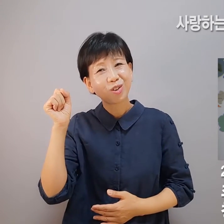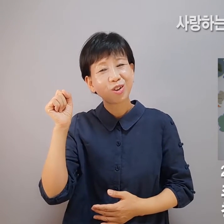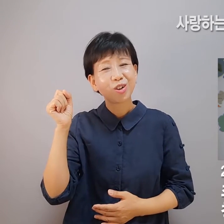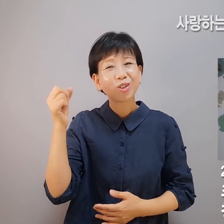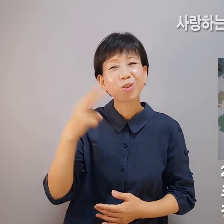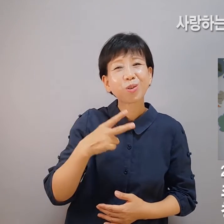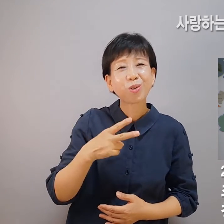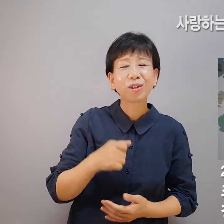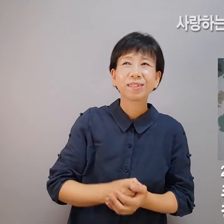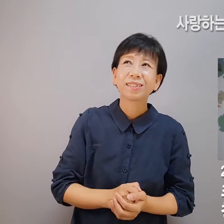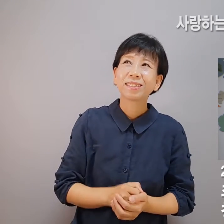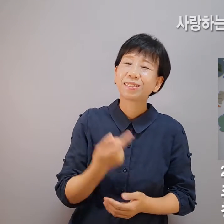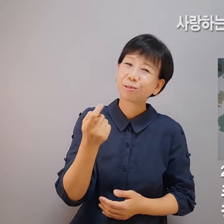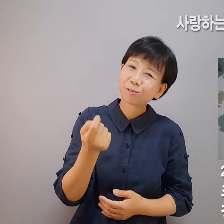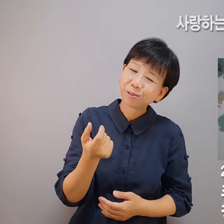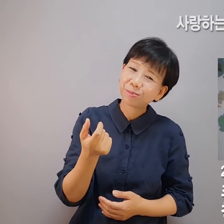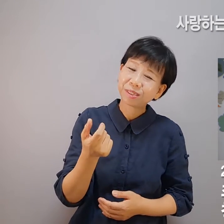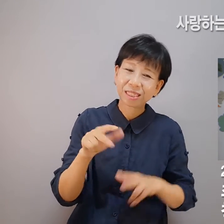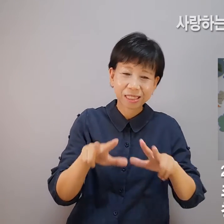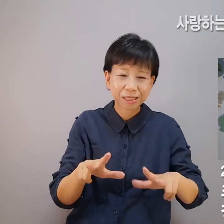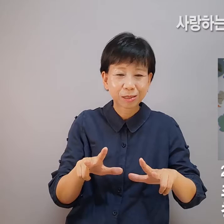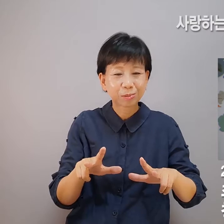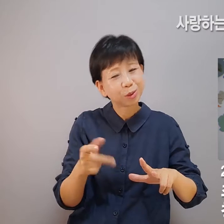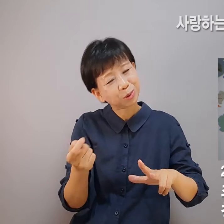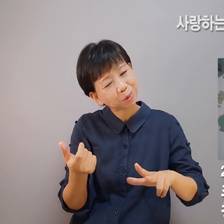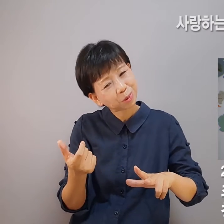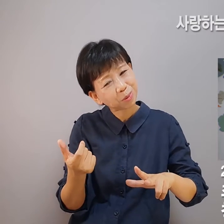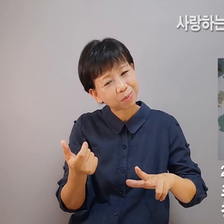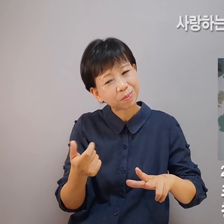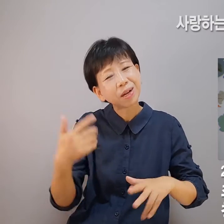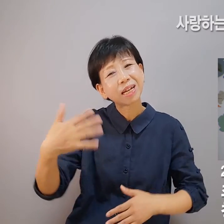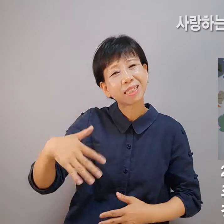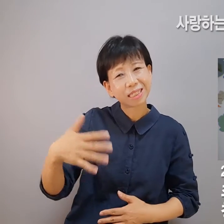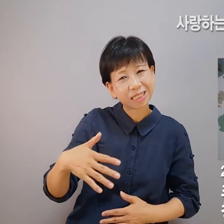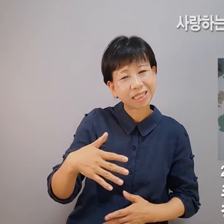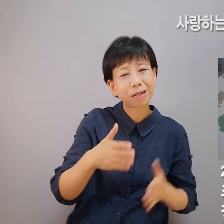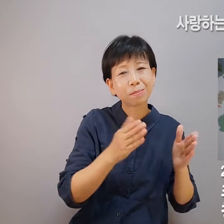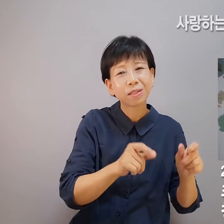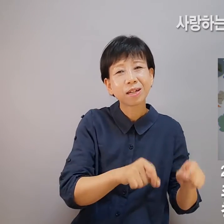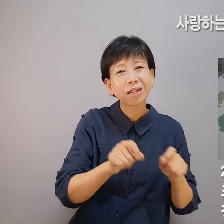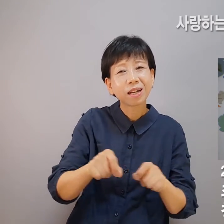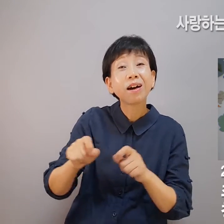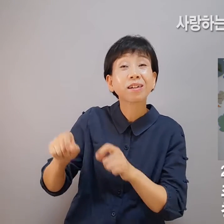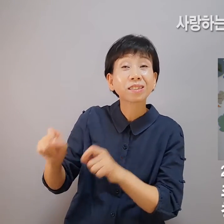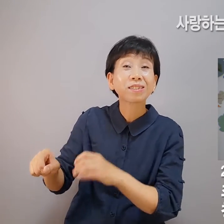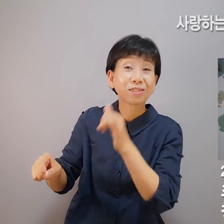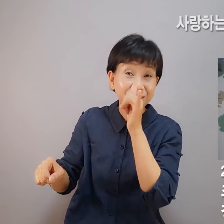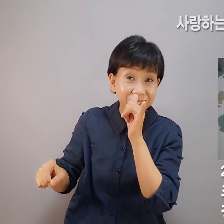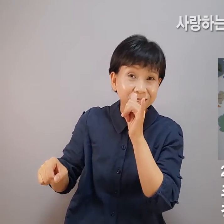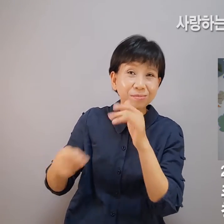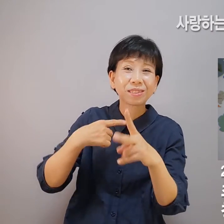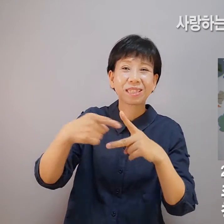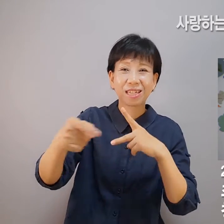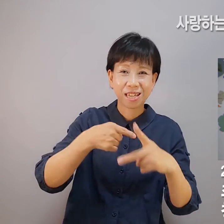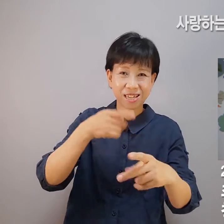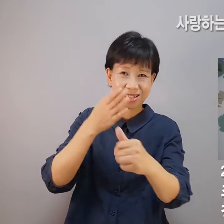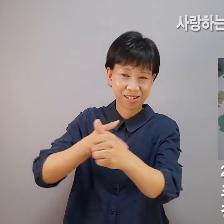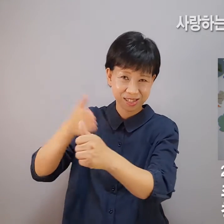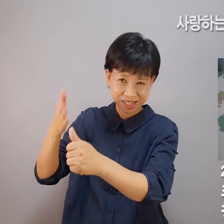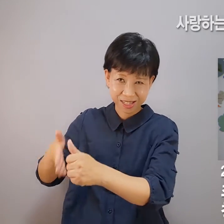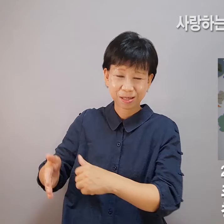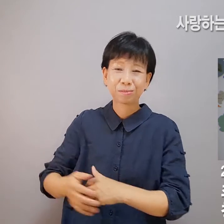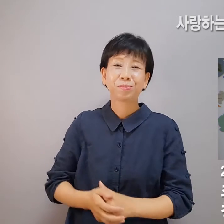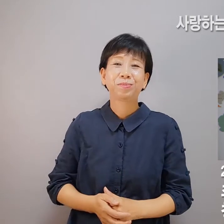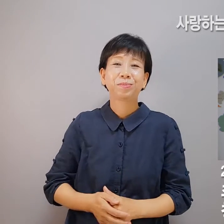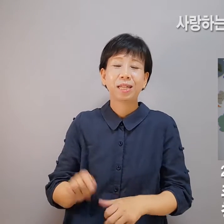그 의견들이 아직은 받아들여지지 않을 수도 있는 거 여러분들이 이해하시고 따라주시면 좋겠고요.